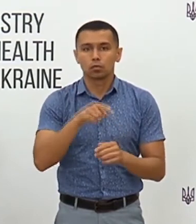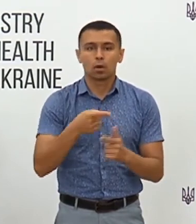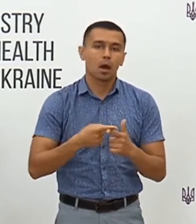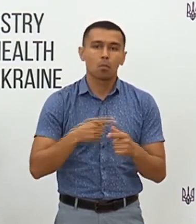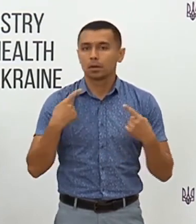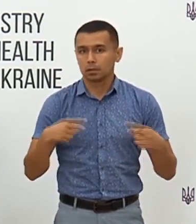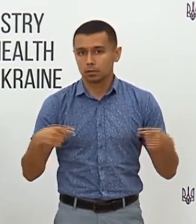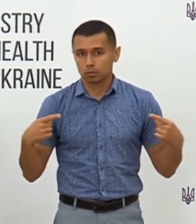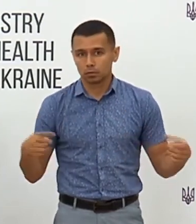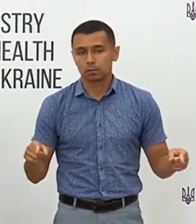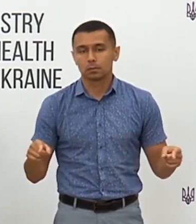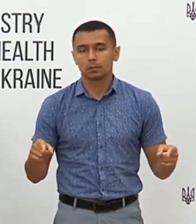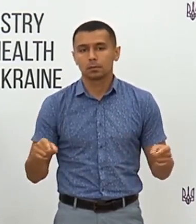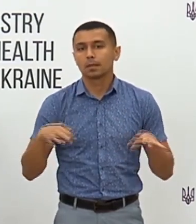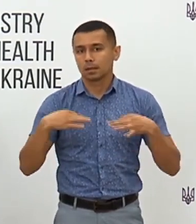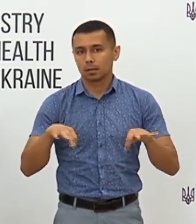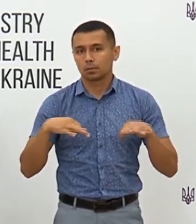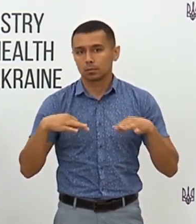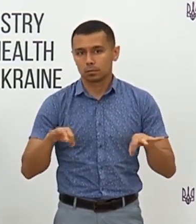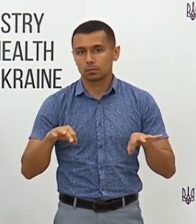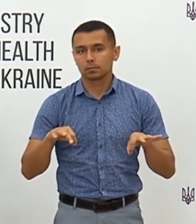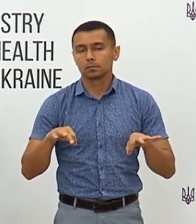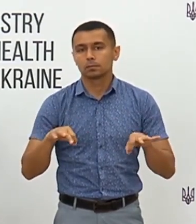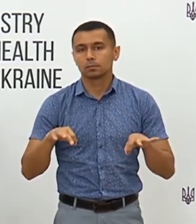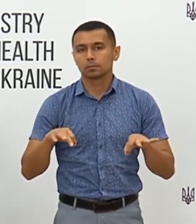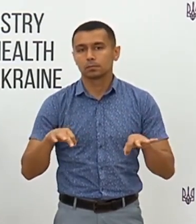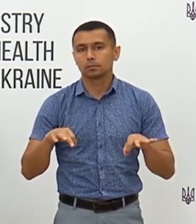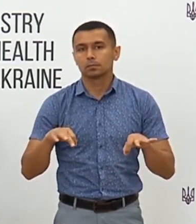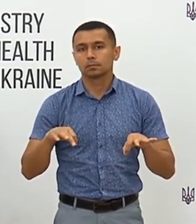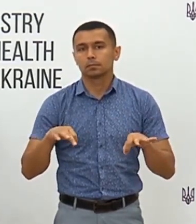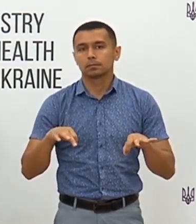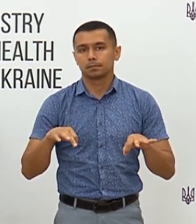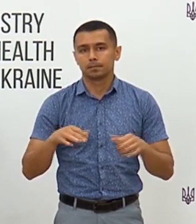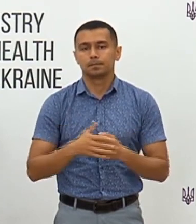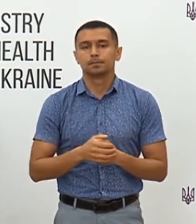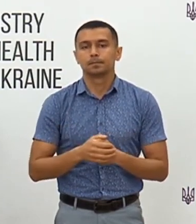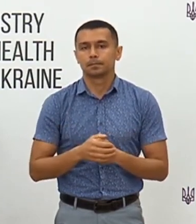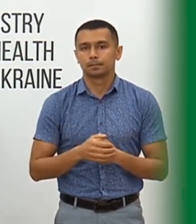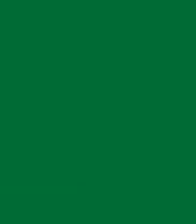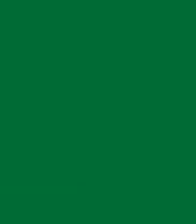іншого транспортного засобу.